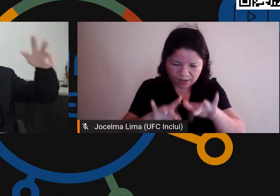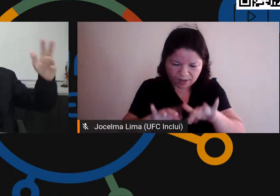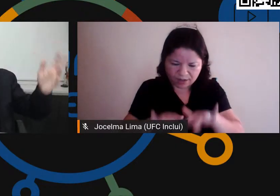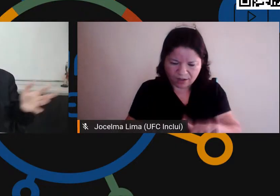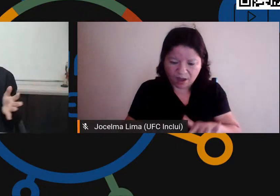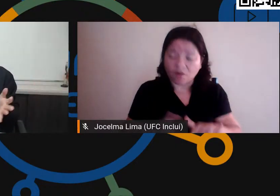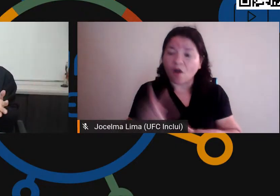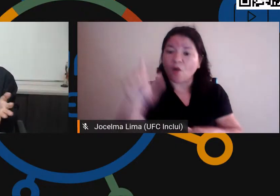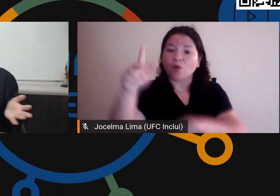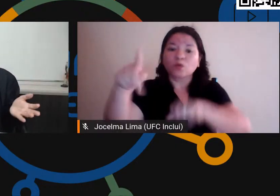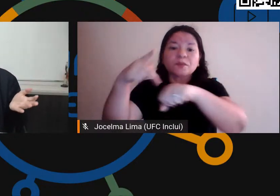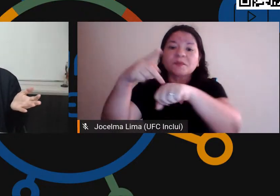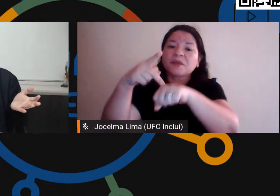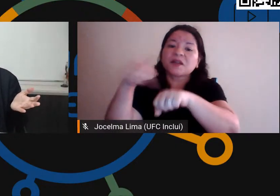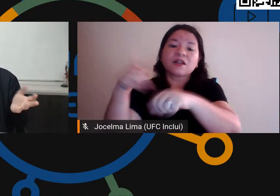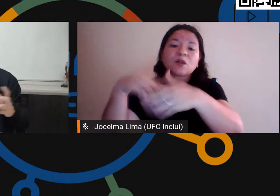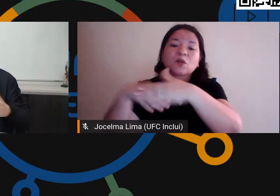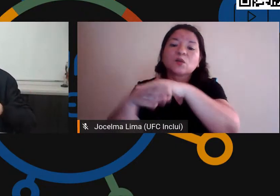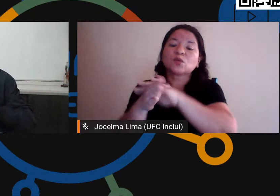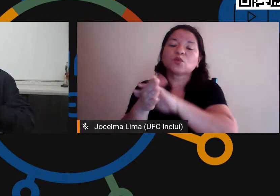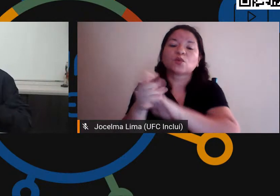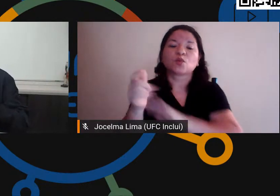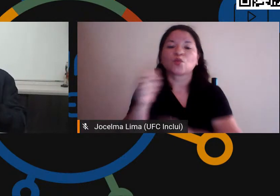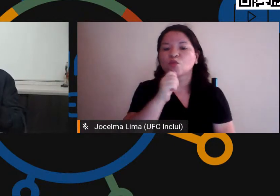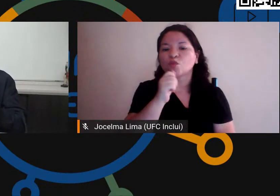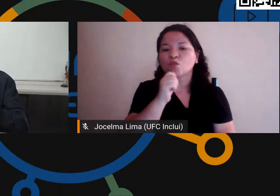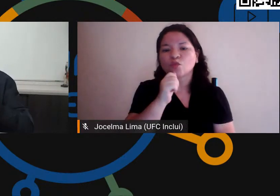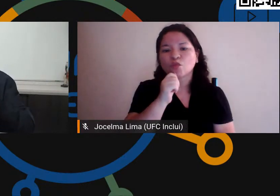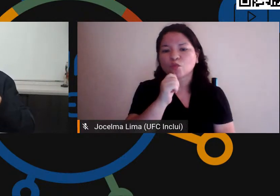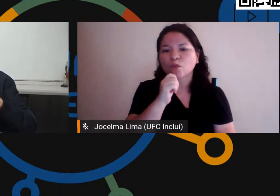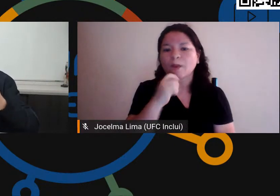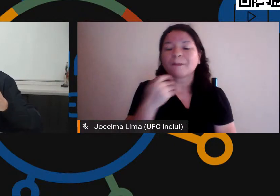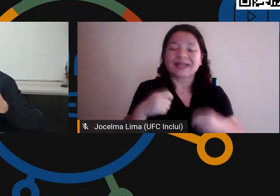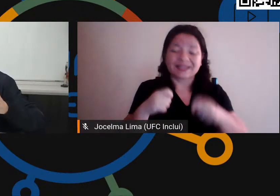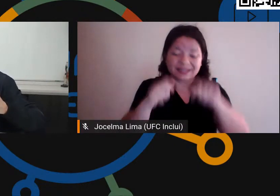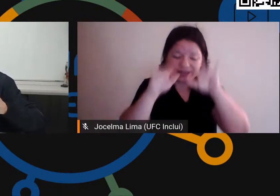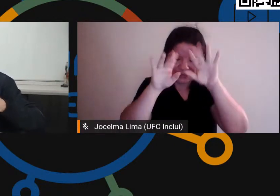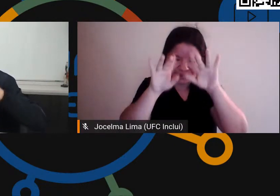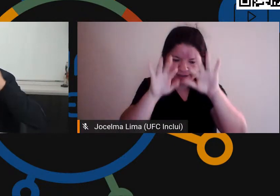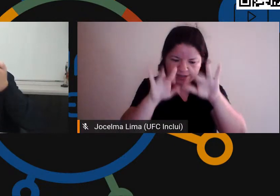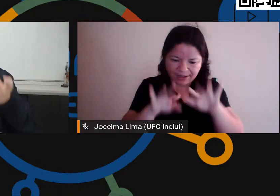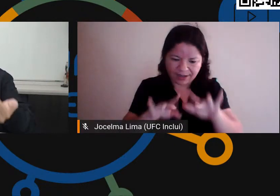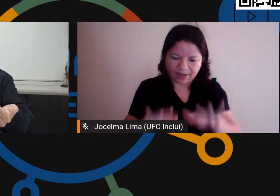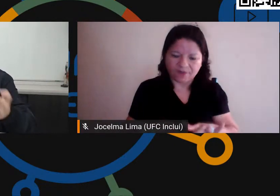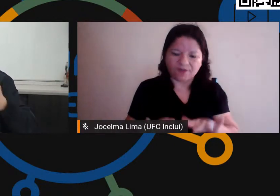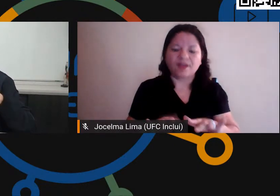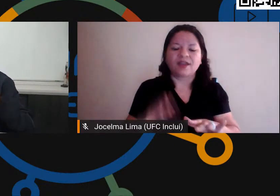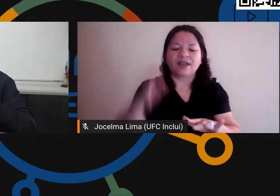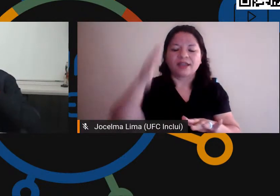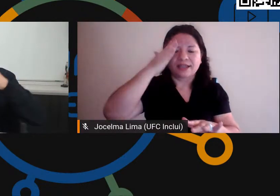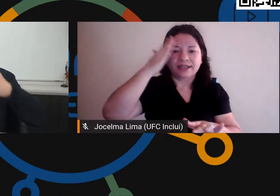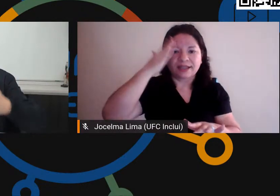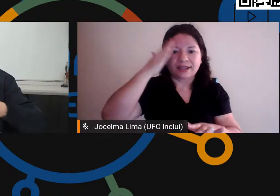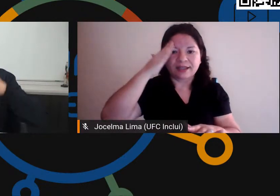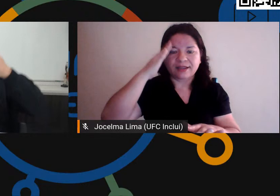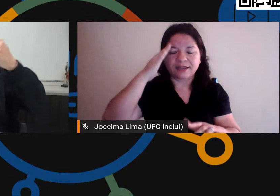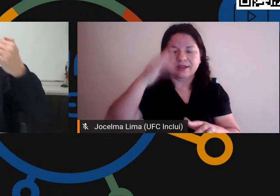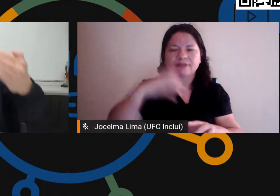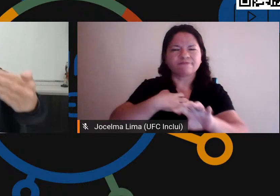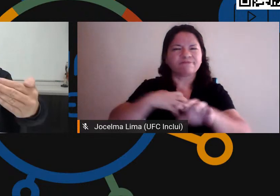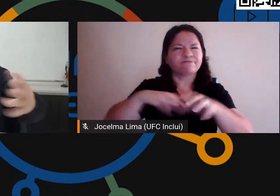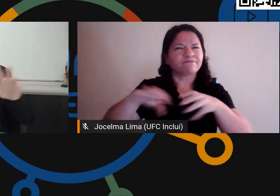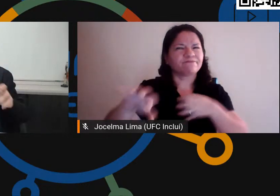outros países, coisas e tal, não vão entender. Então, tem que escrever de um jeito, considerando um pouco de empatia, ou seja, se coloque no lugar